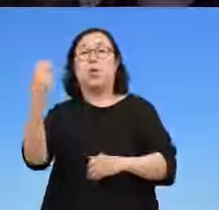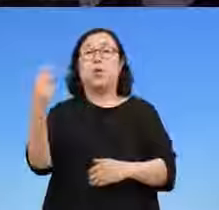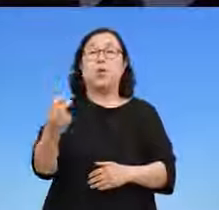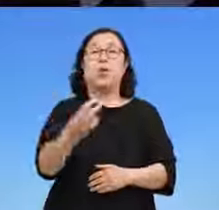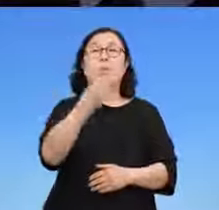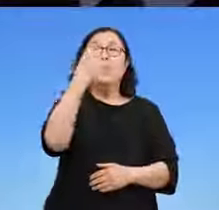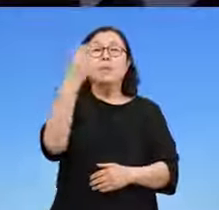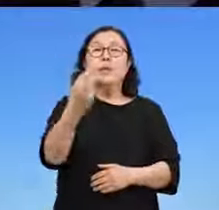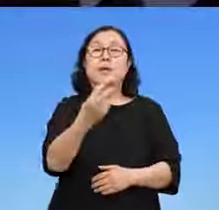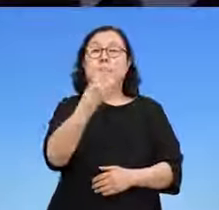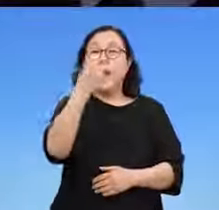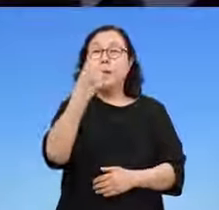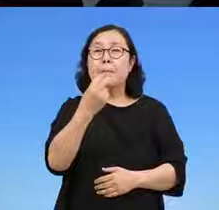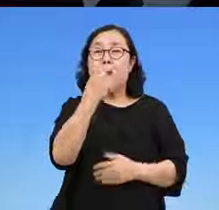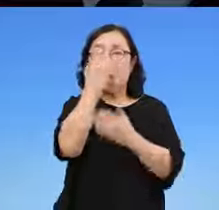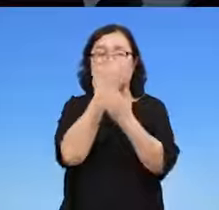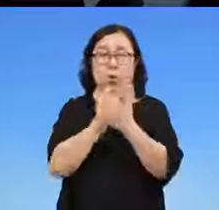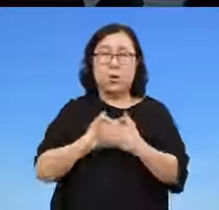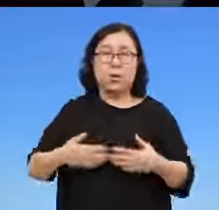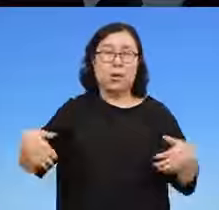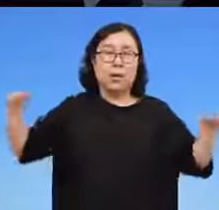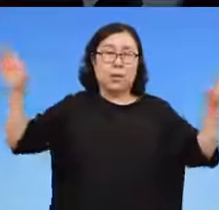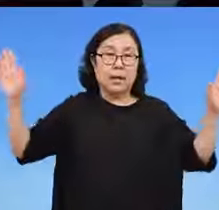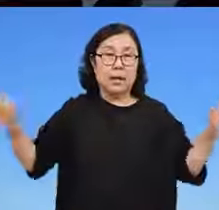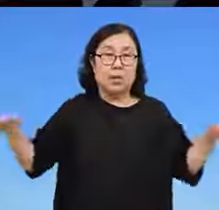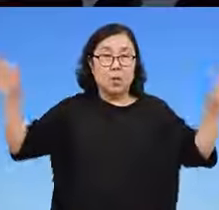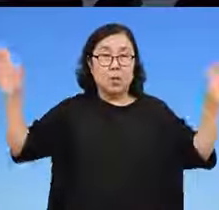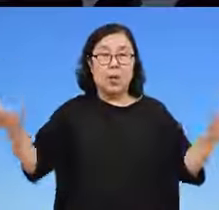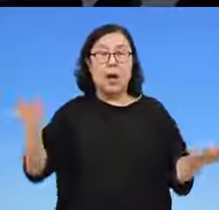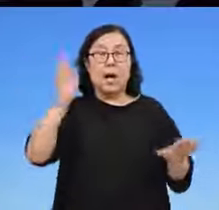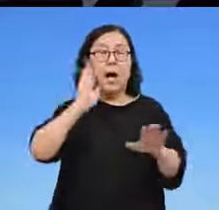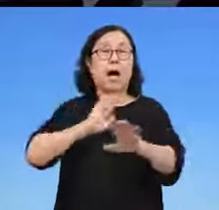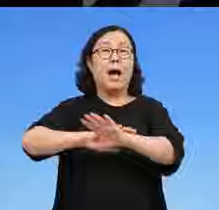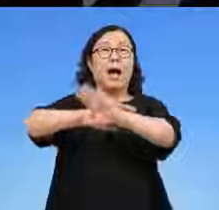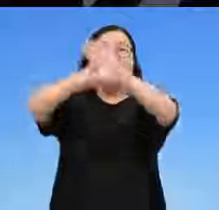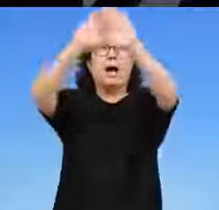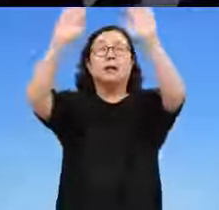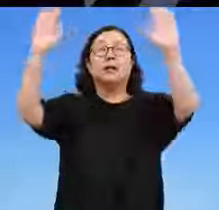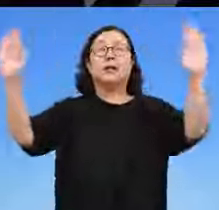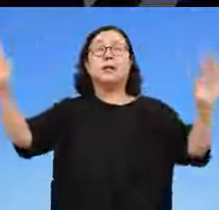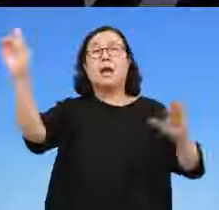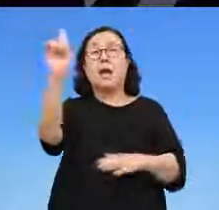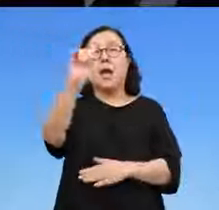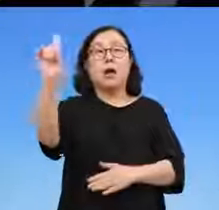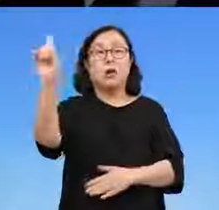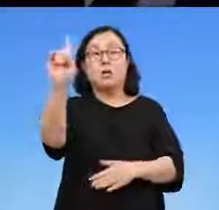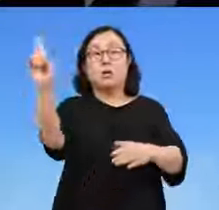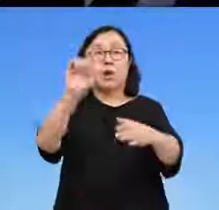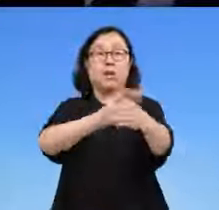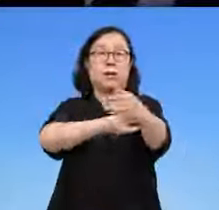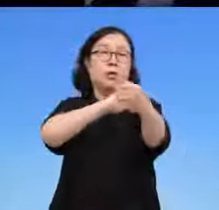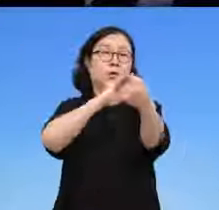죽음도 생명도 천사도 하늘의 어떤 권세도